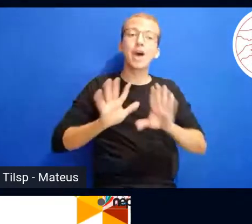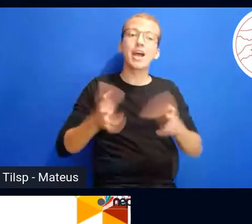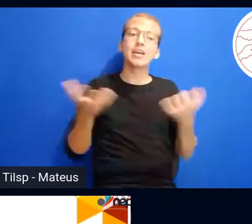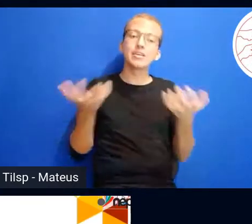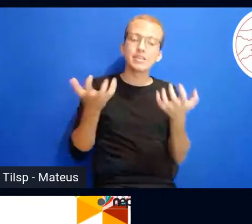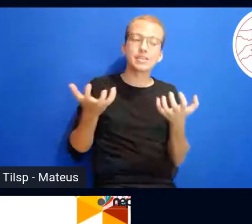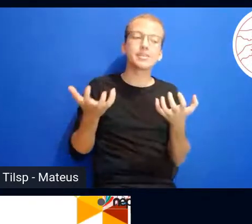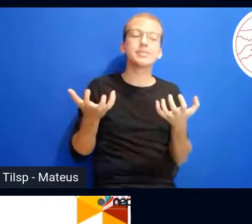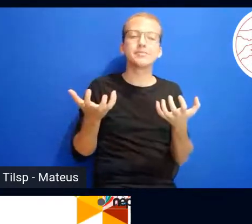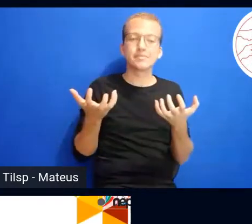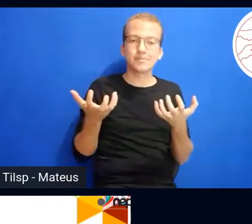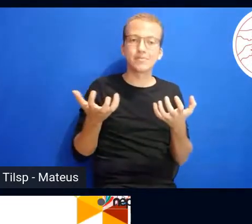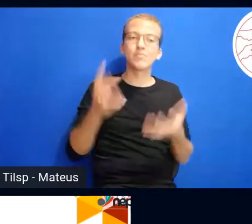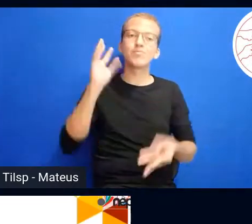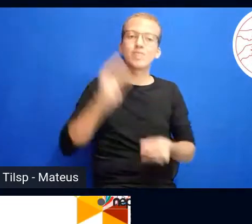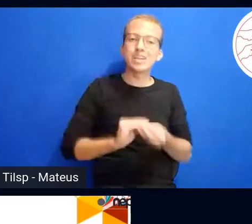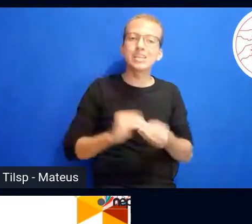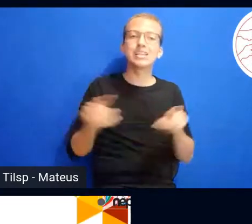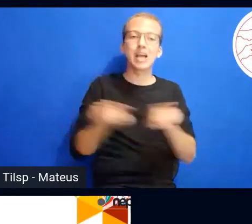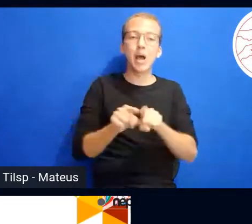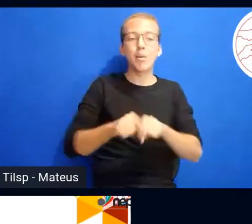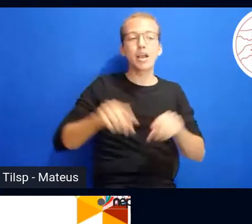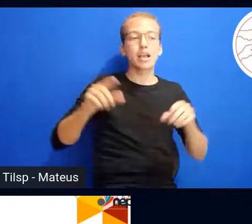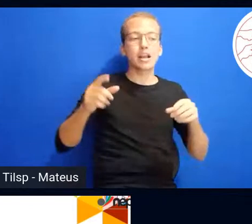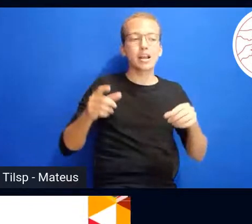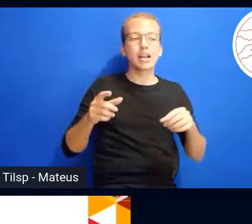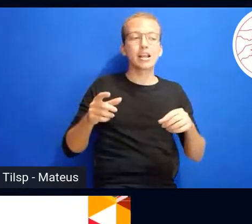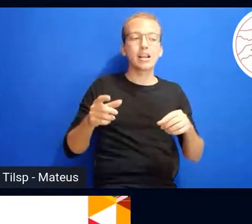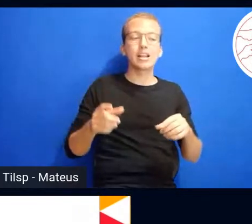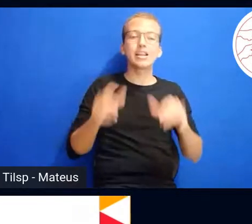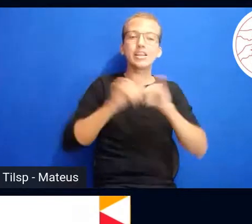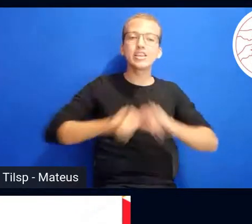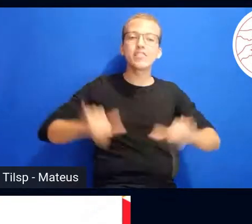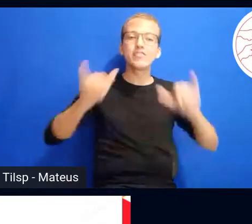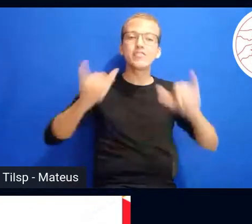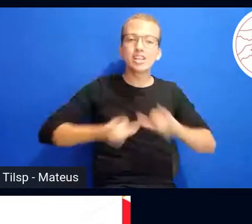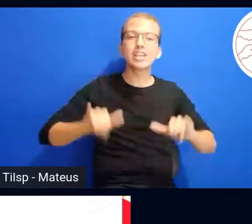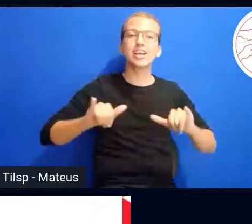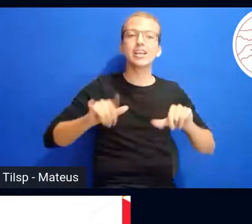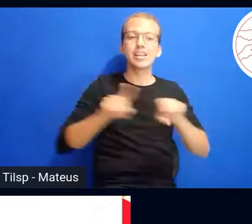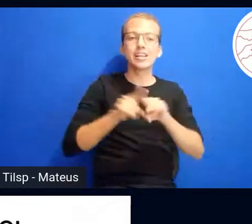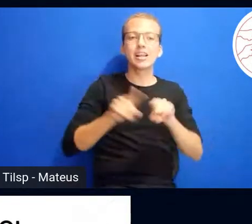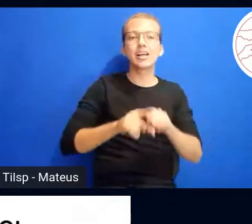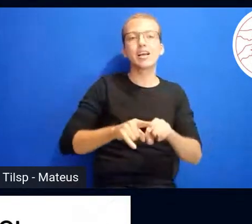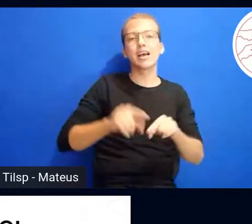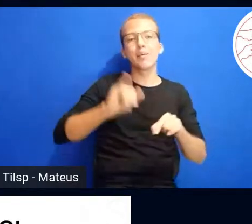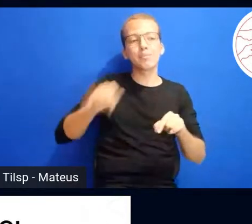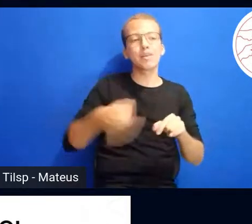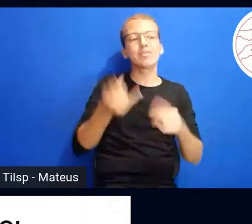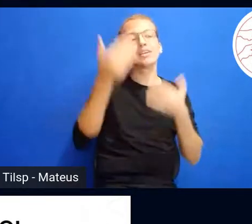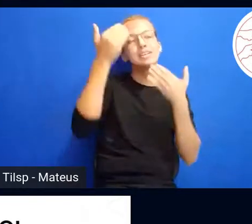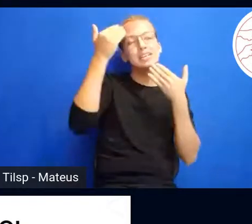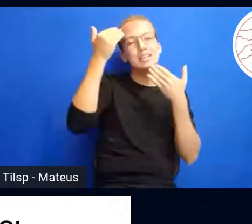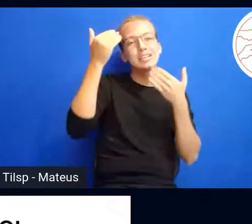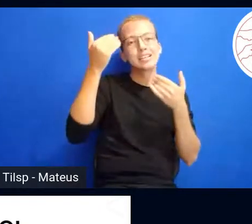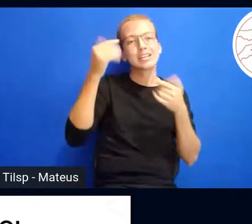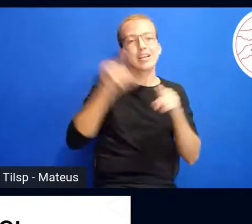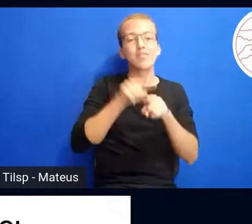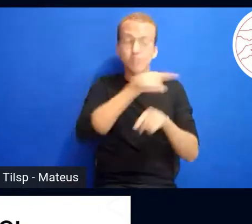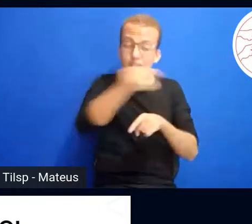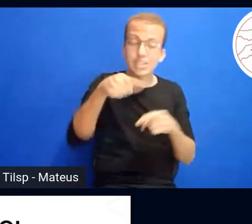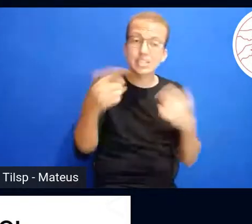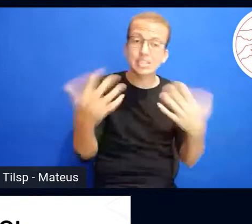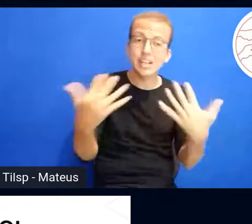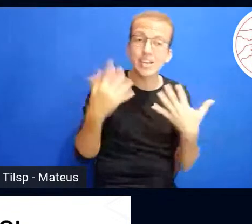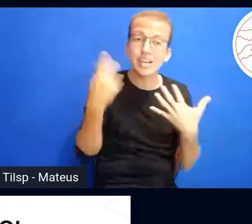e aproveitar para convidar todos vocês que estão assistindo aqui, né, a o nosso primeiro dia de evento.